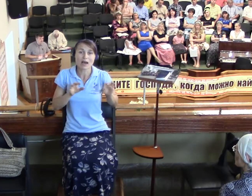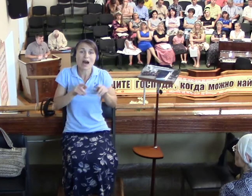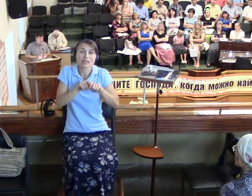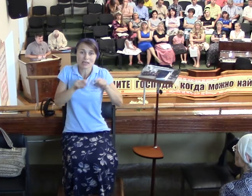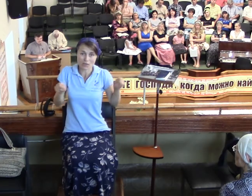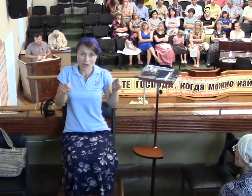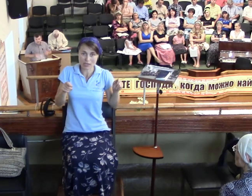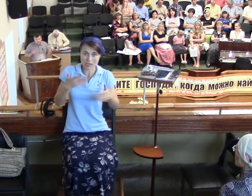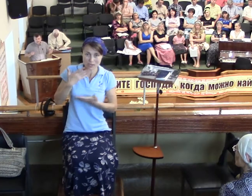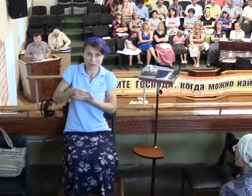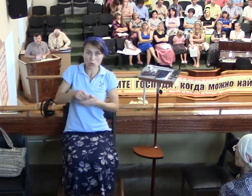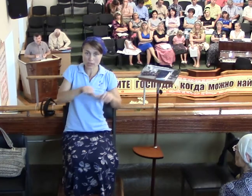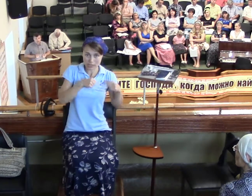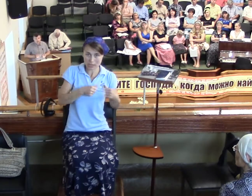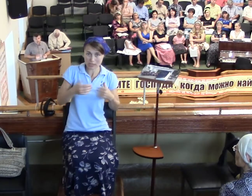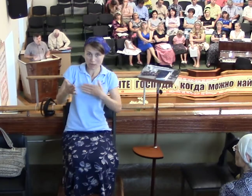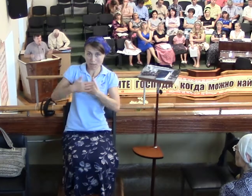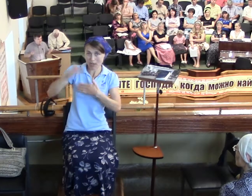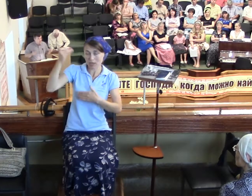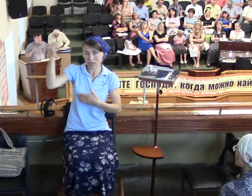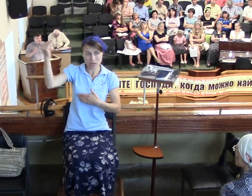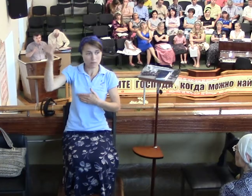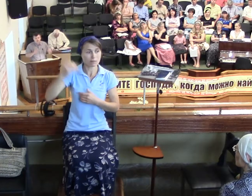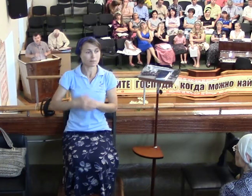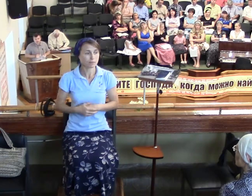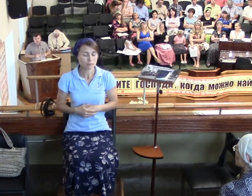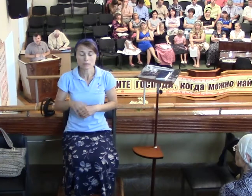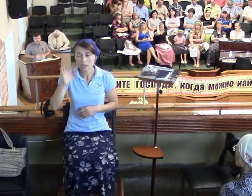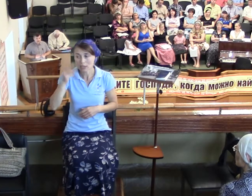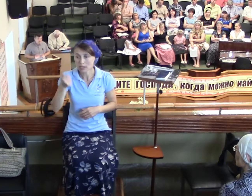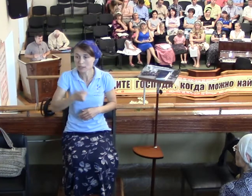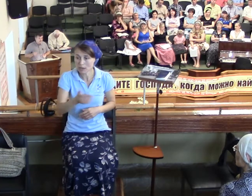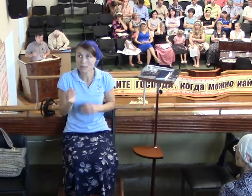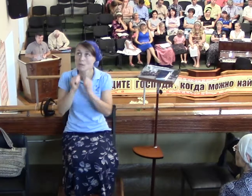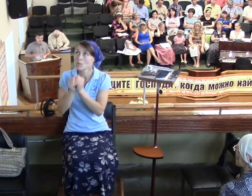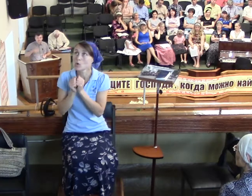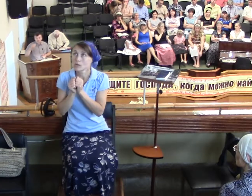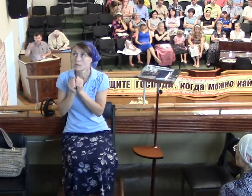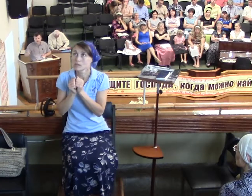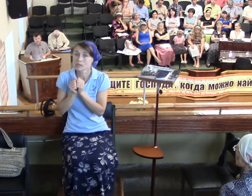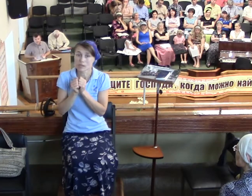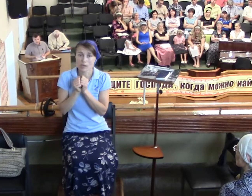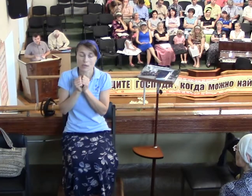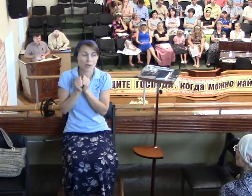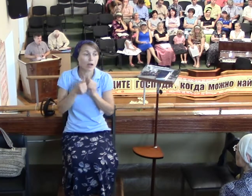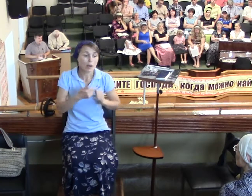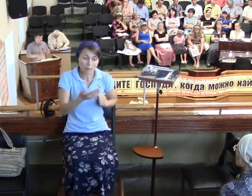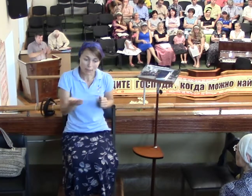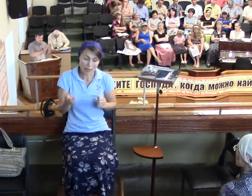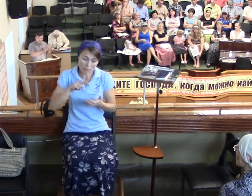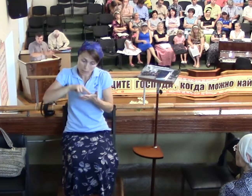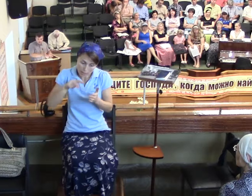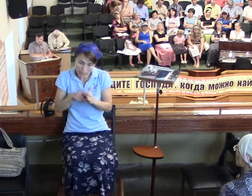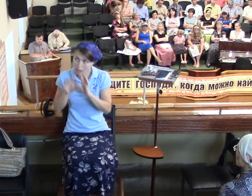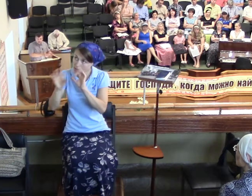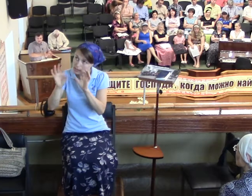к молитве. И действительно, мы с вами, как верующие люди, когда приходим к Богу в молитве, мы рассказываем Ему свои планы, мы рассказываем